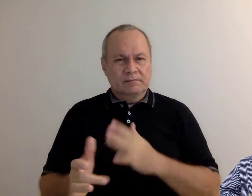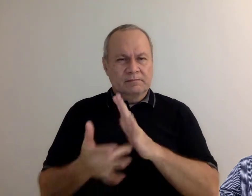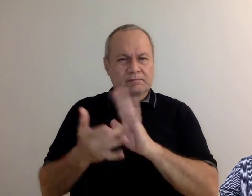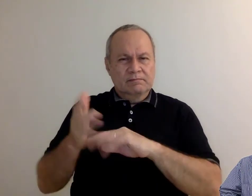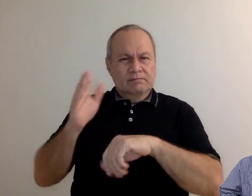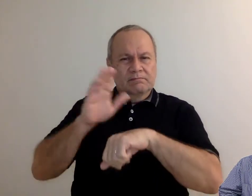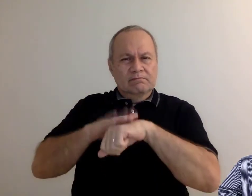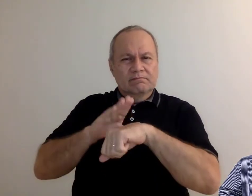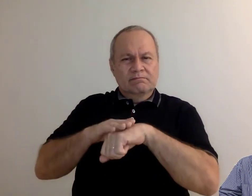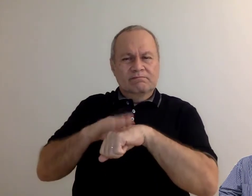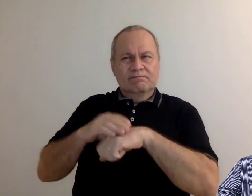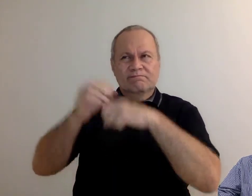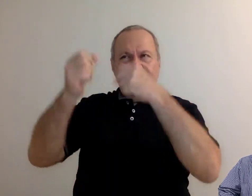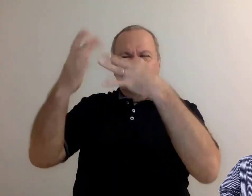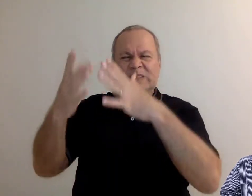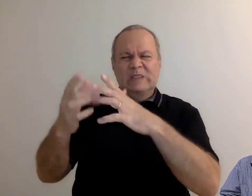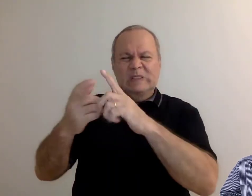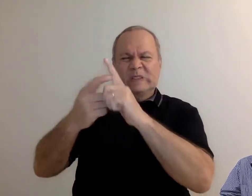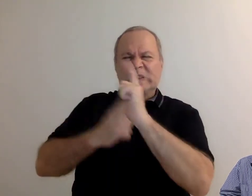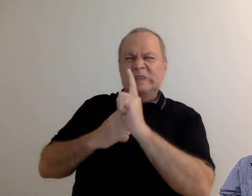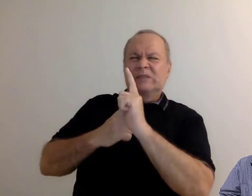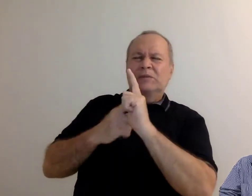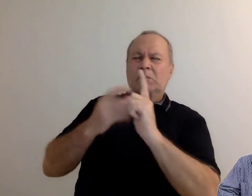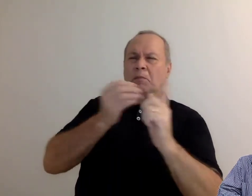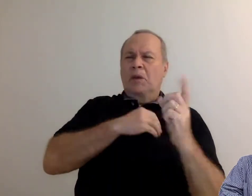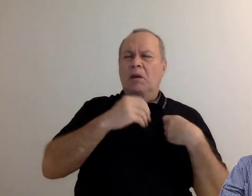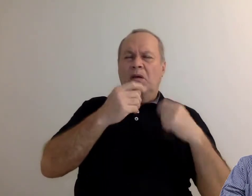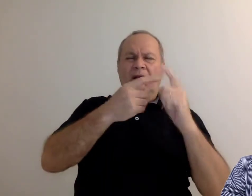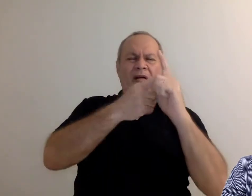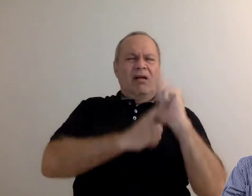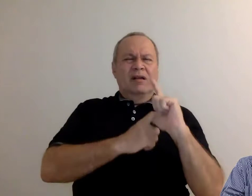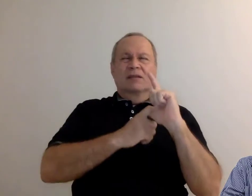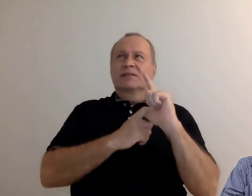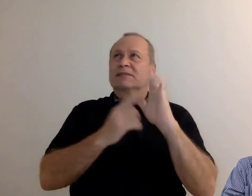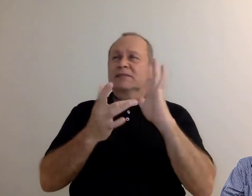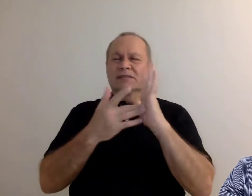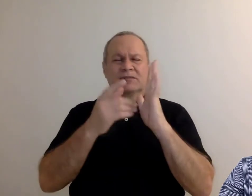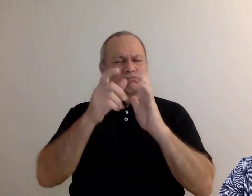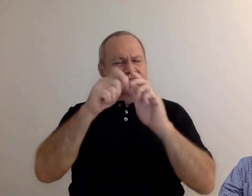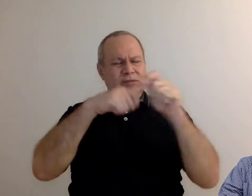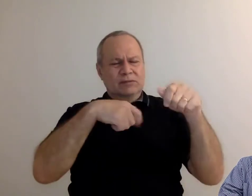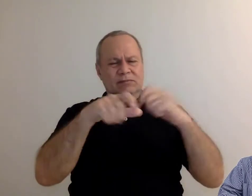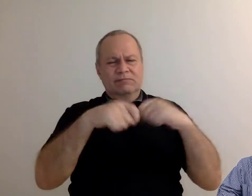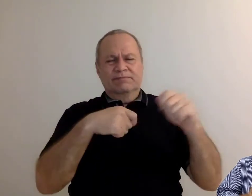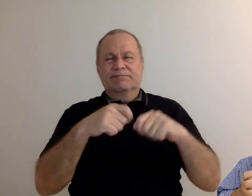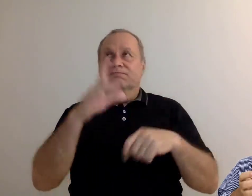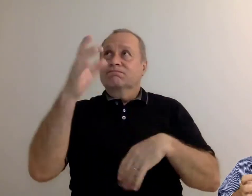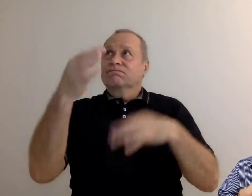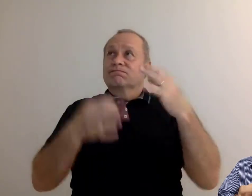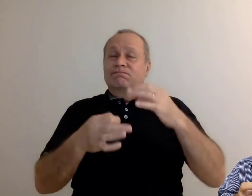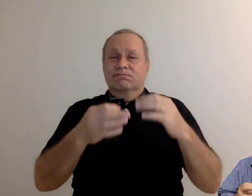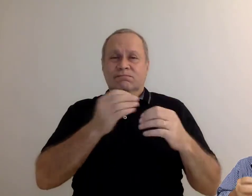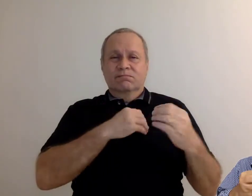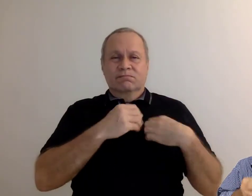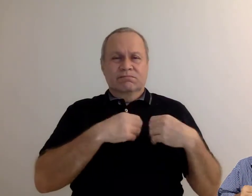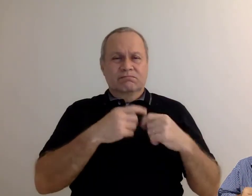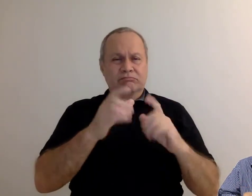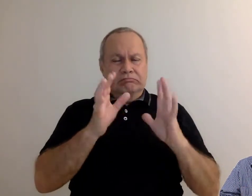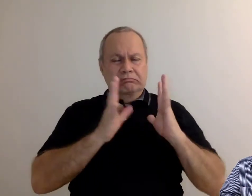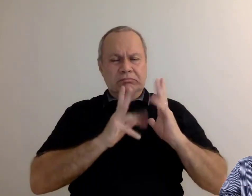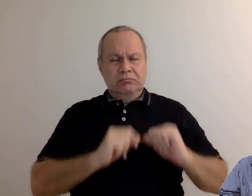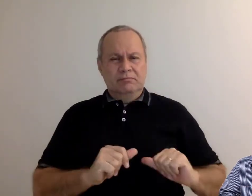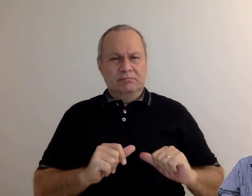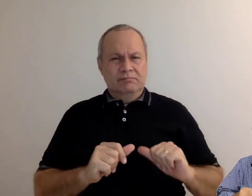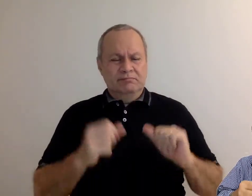escrito de dívida que havia contra nós perante a justiça de Deus. Ele cravou esse escrito